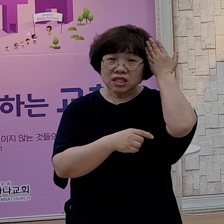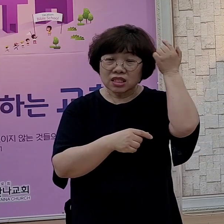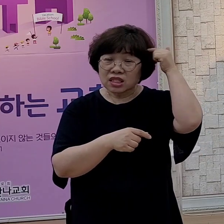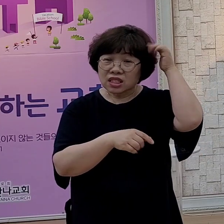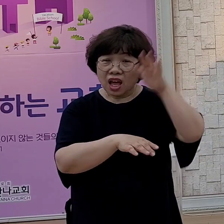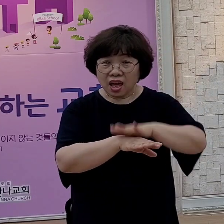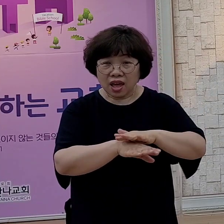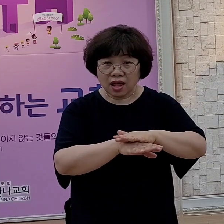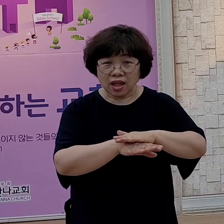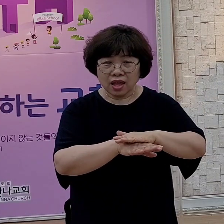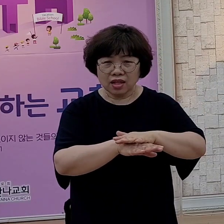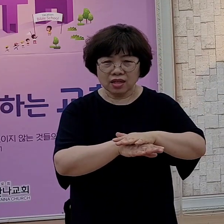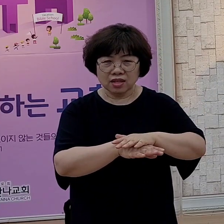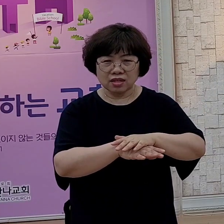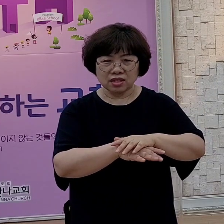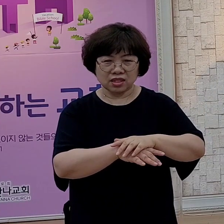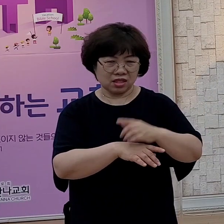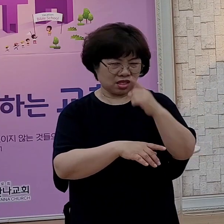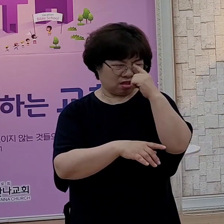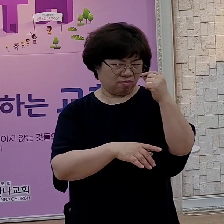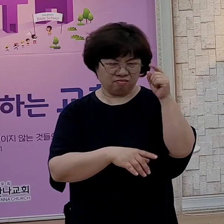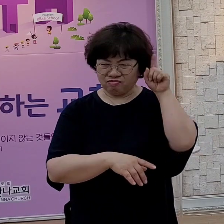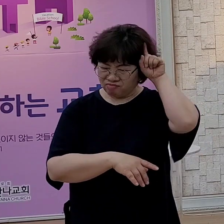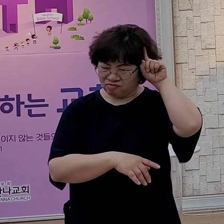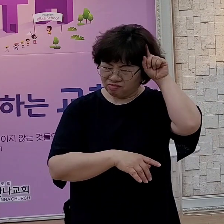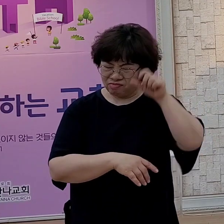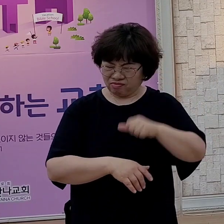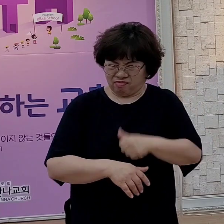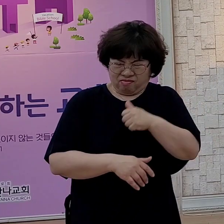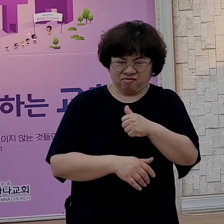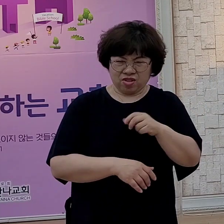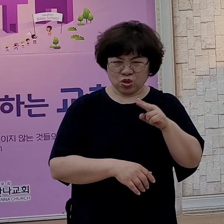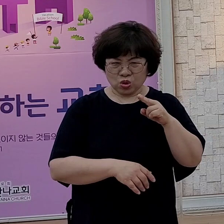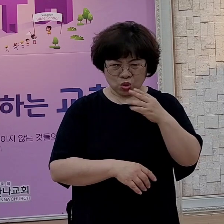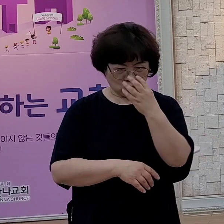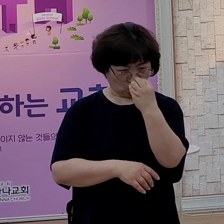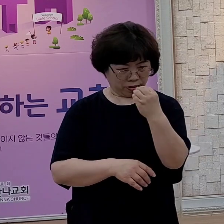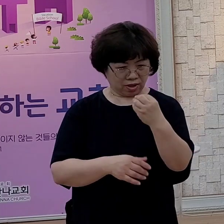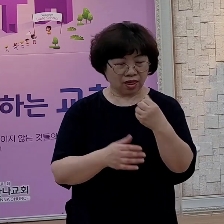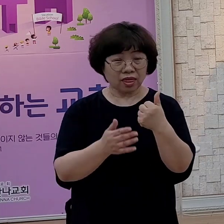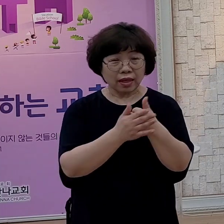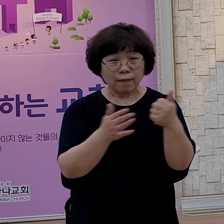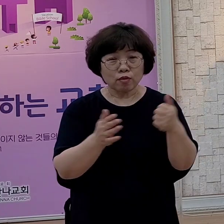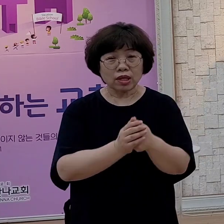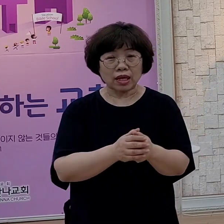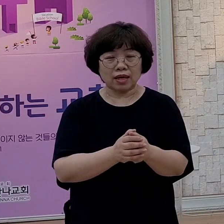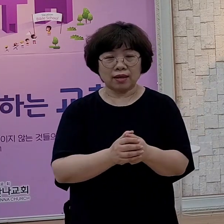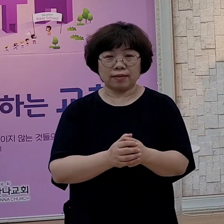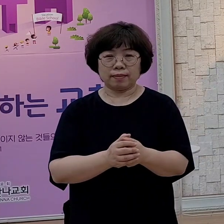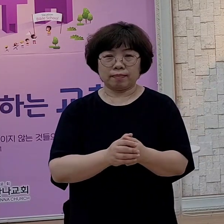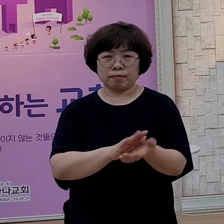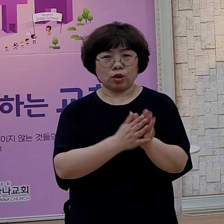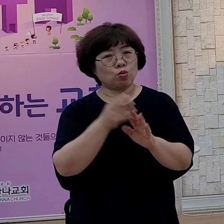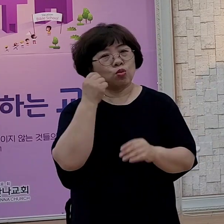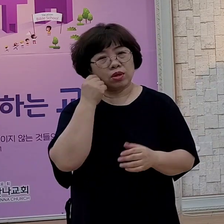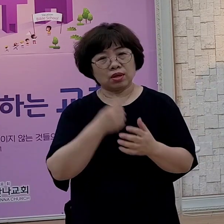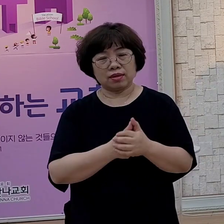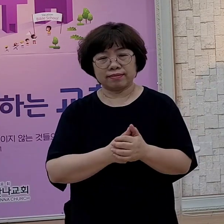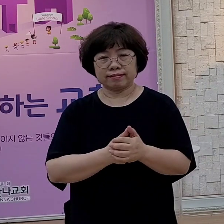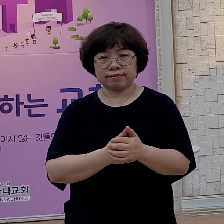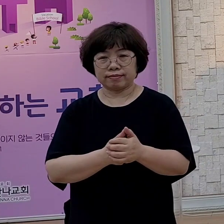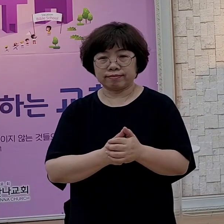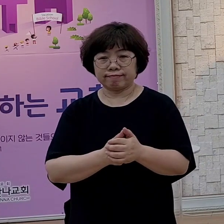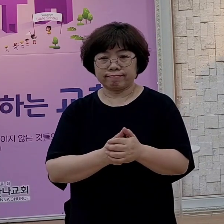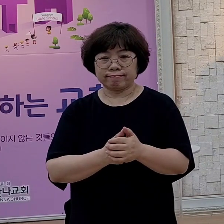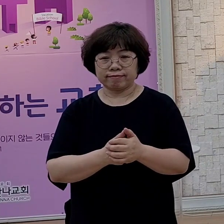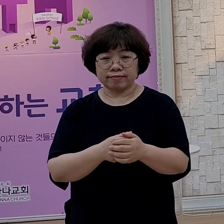대로 사납고 날카롭고 교만하기 때문에 그 특징이 뭐냐면 모든